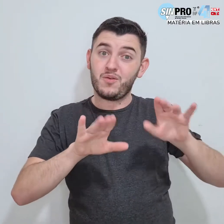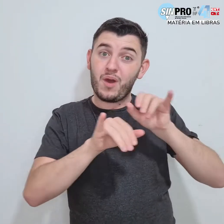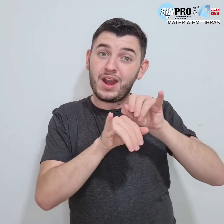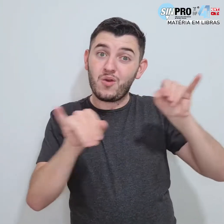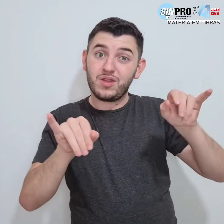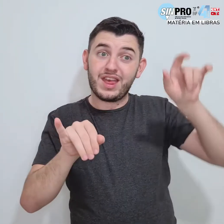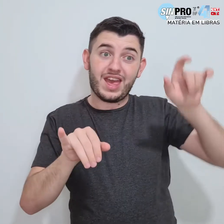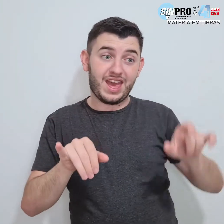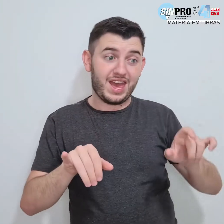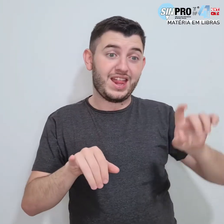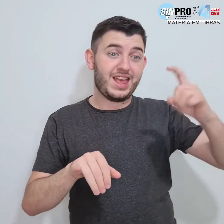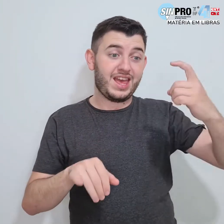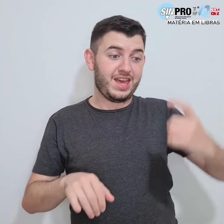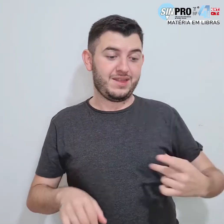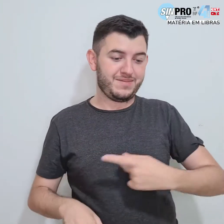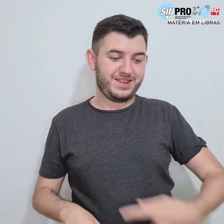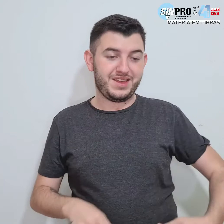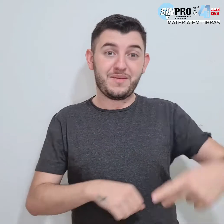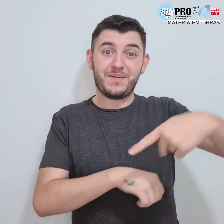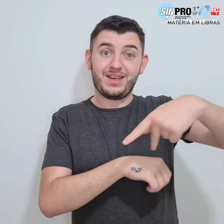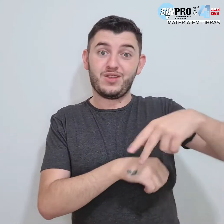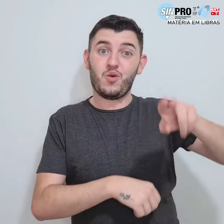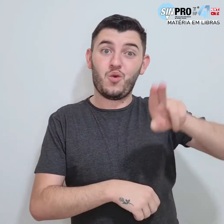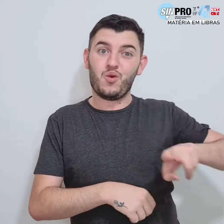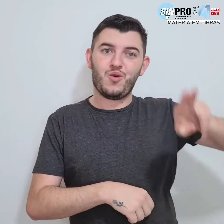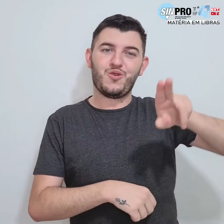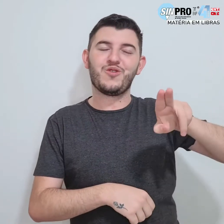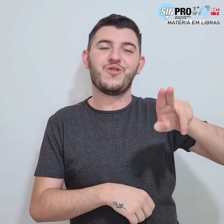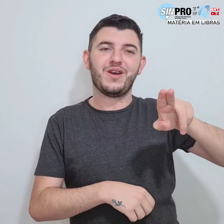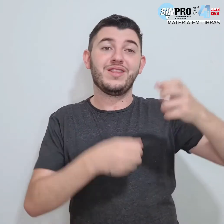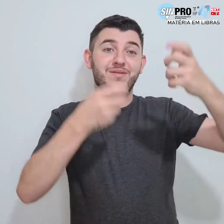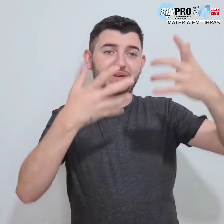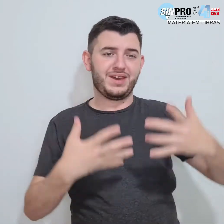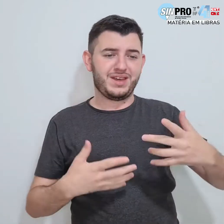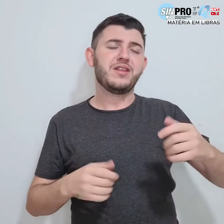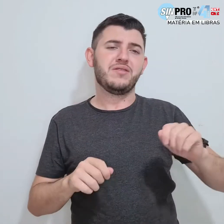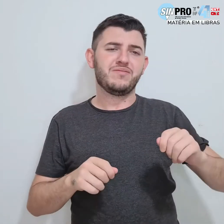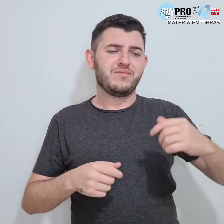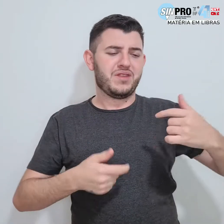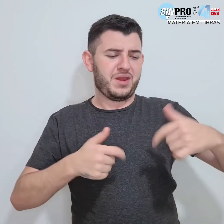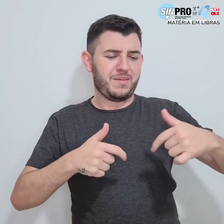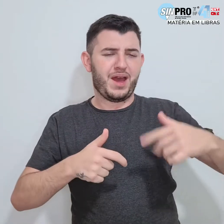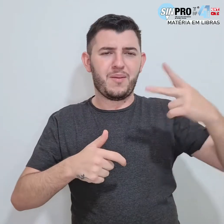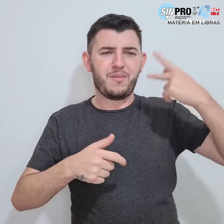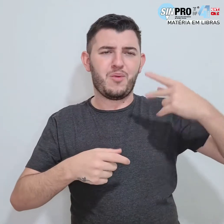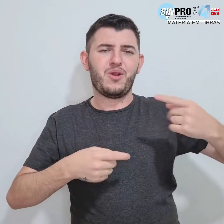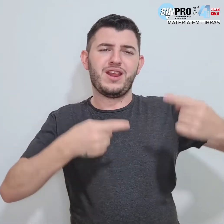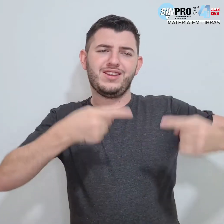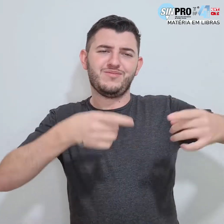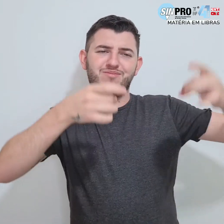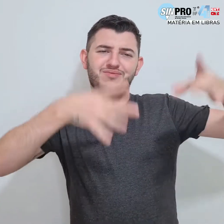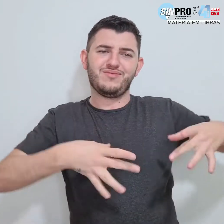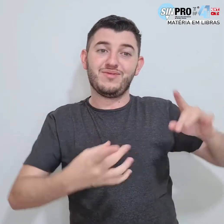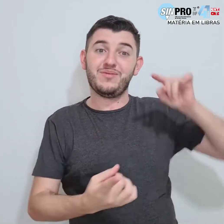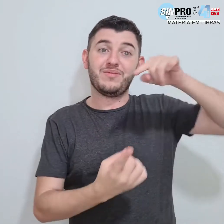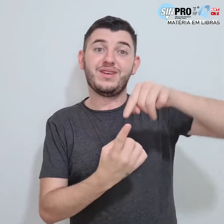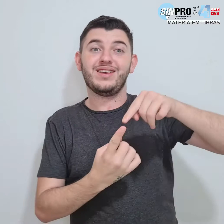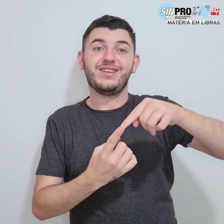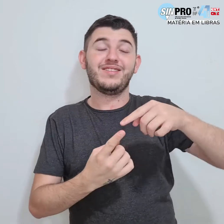de que deixaria a vida de político para cuidar da própria saúde, foi um dos temas mais falados em todo o mundo nesta